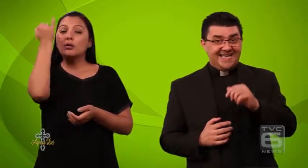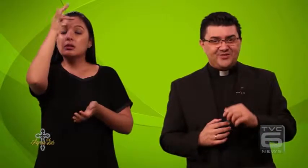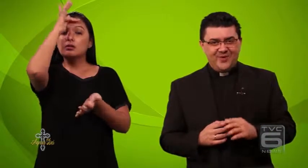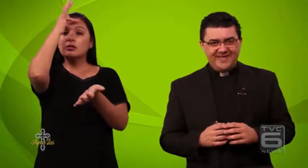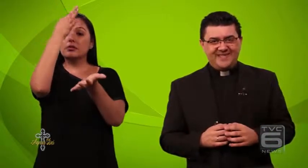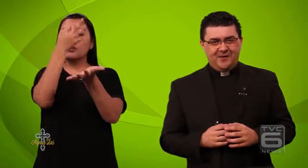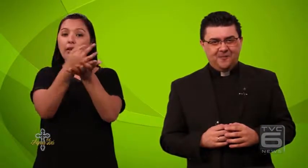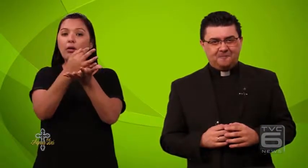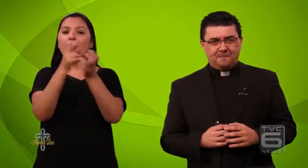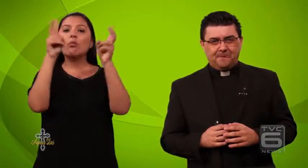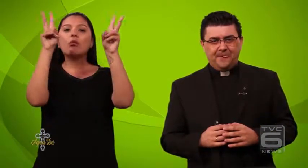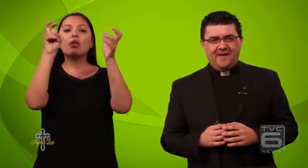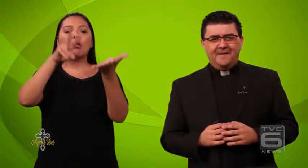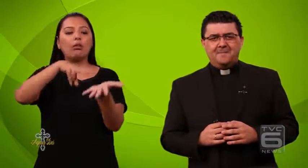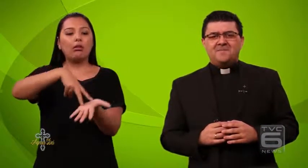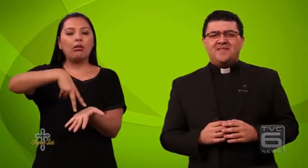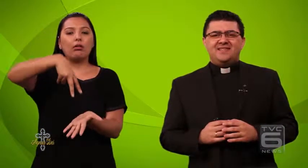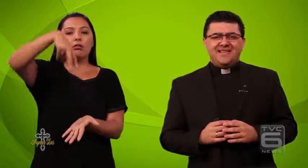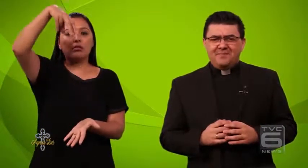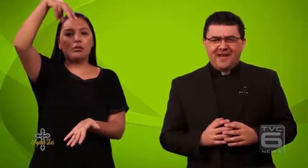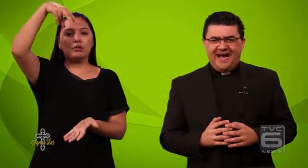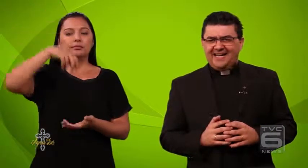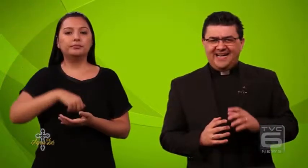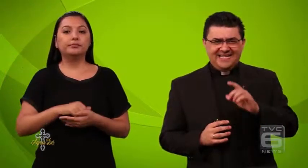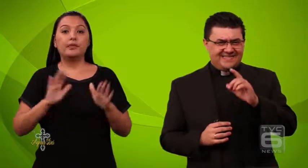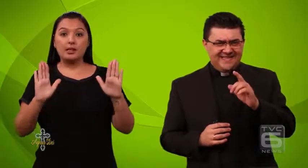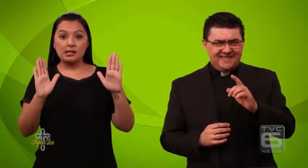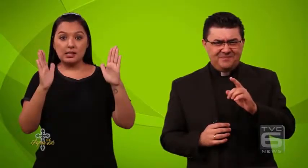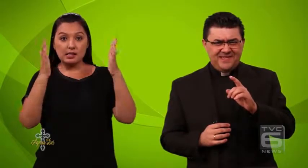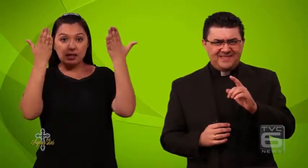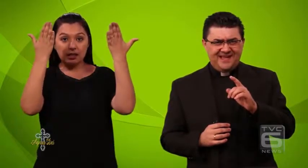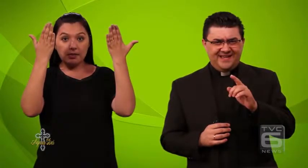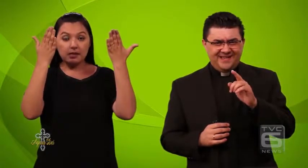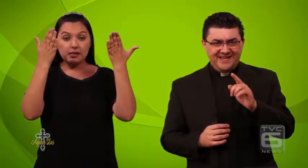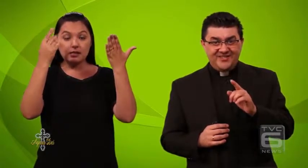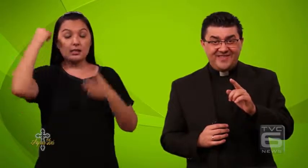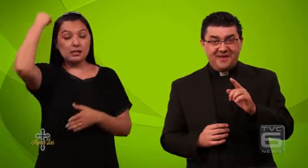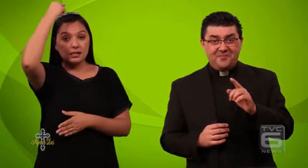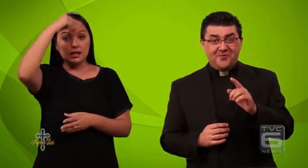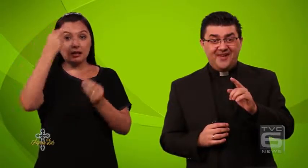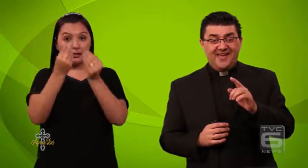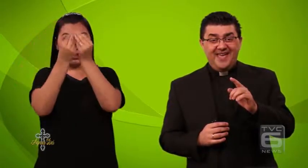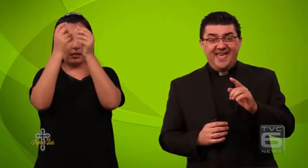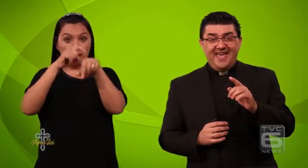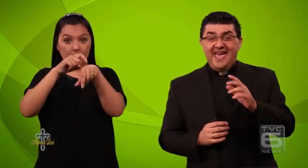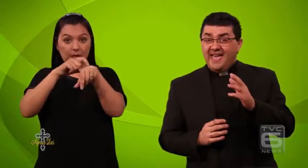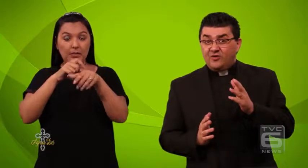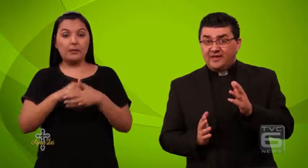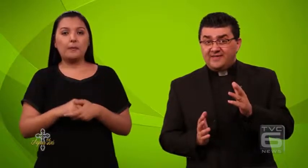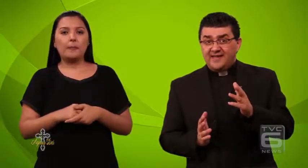Com o domingo da Páscoa, iniciamos a oitava pascal.